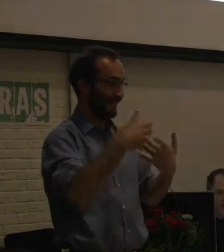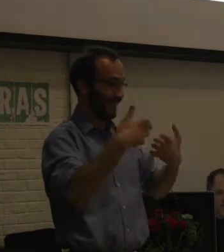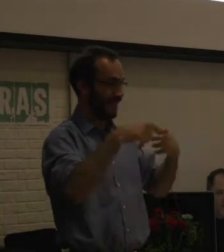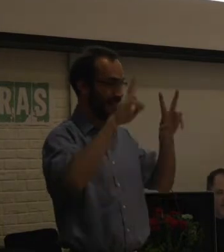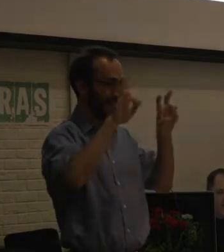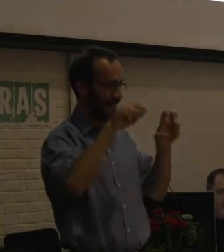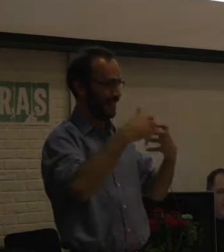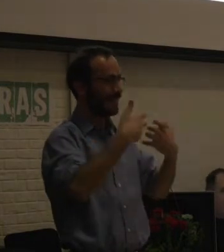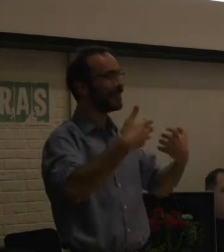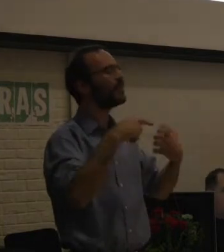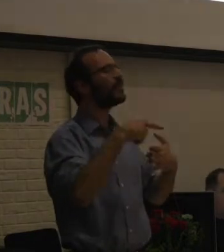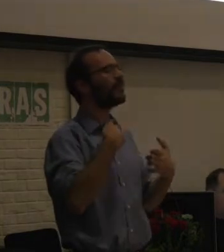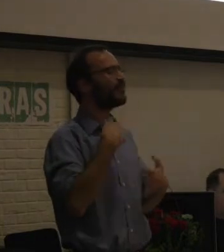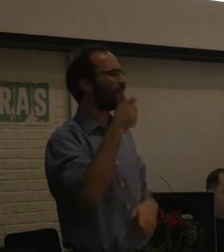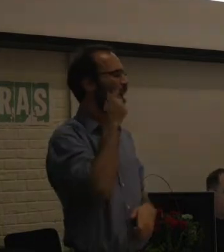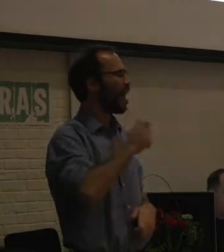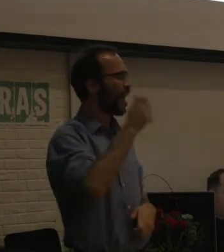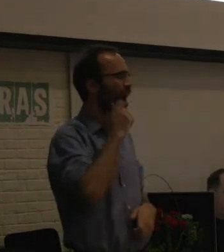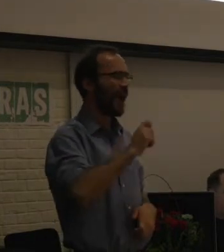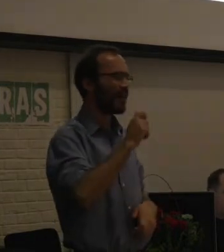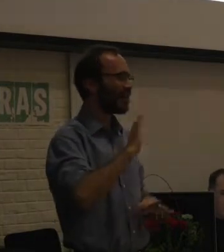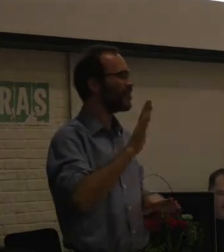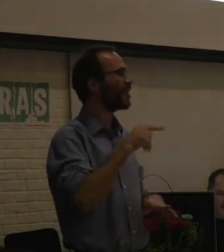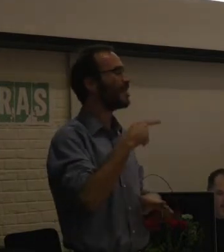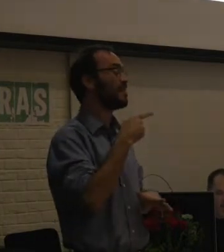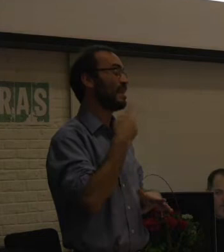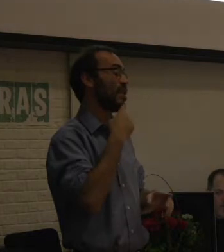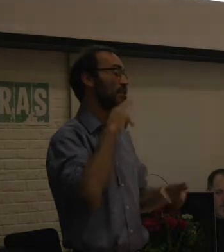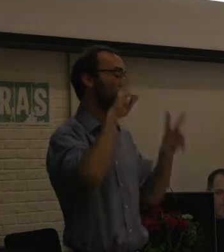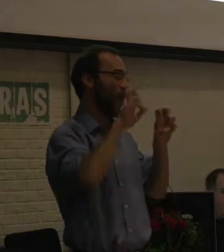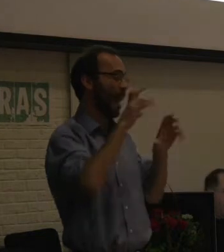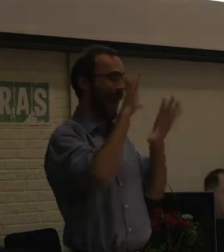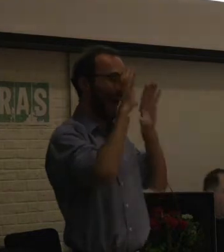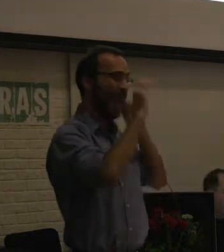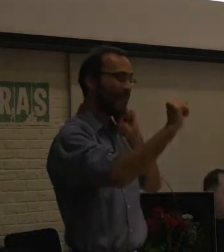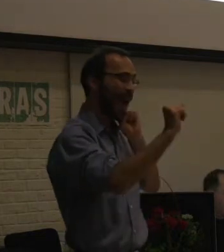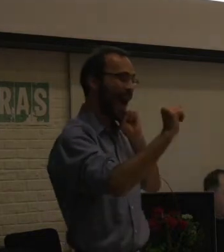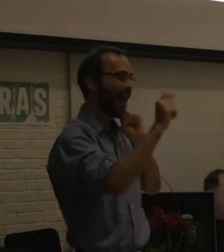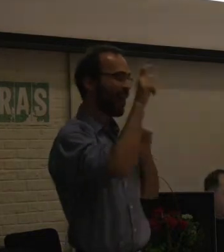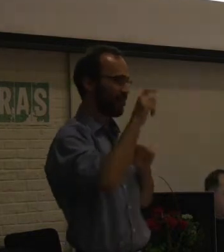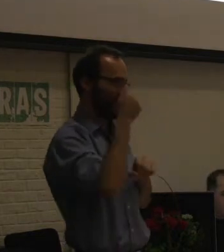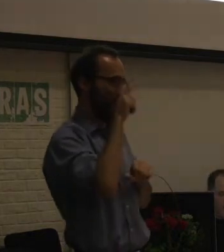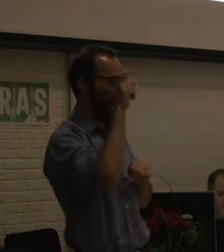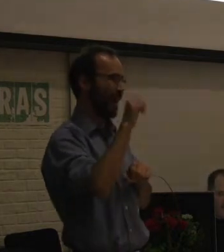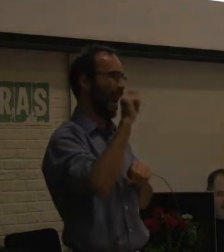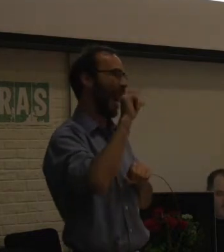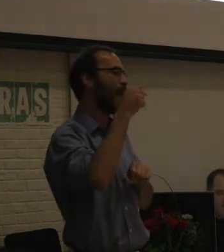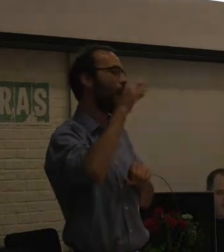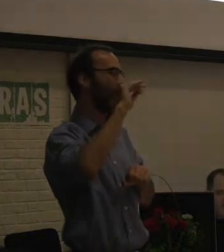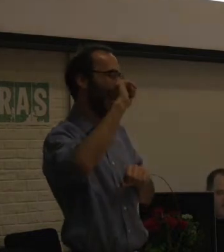es el llamado Embajada a Tamorlán, de Ruy González de Clavijo, que era un insigne madrileño